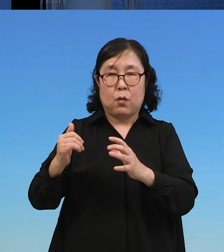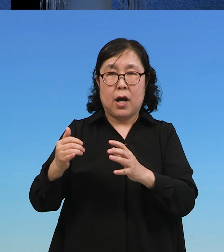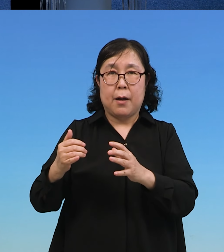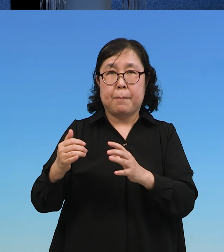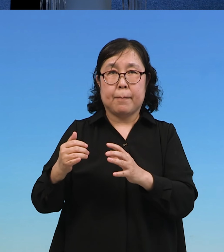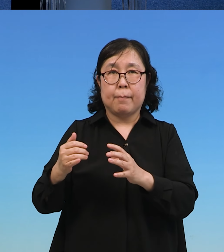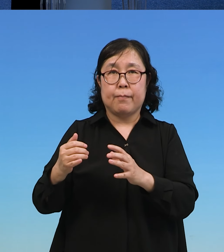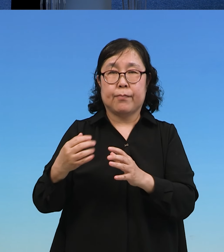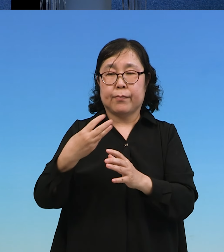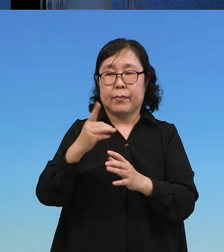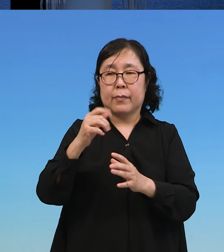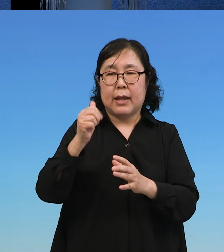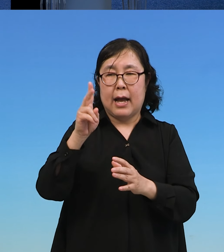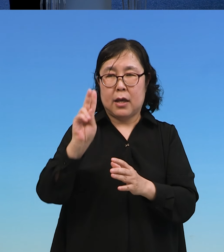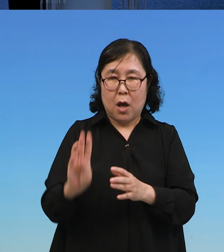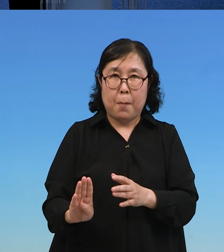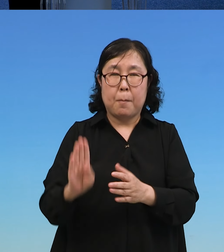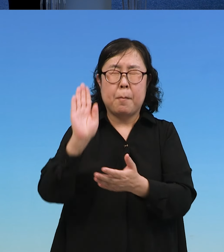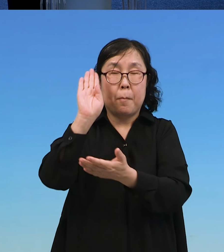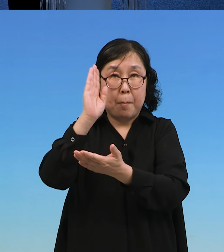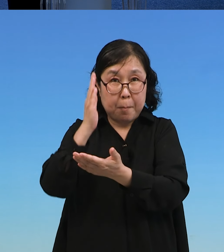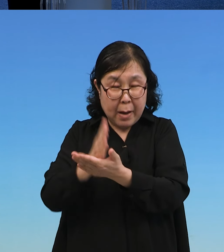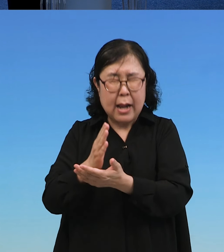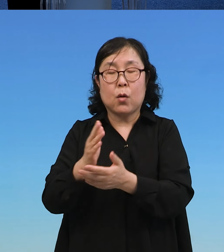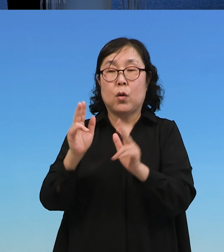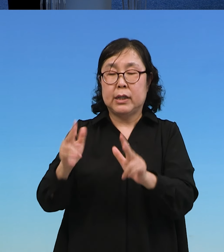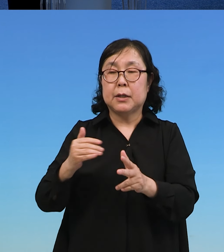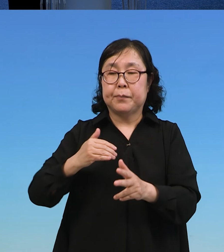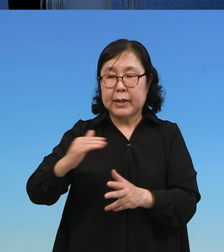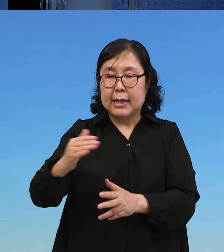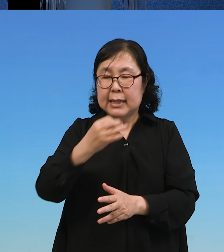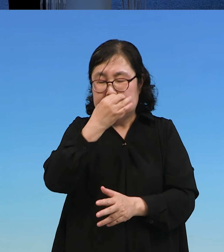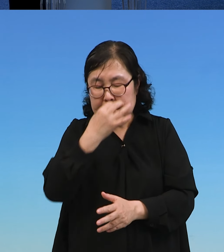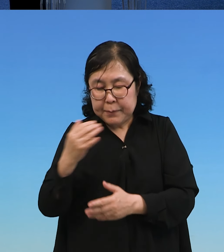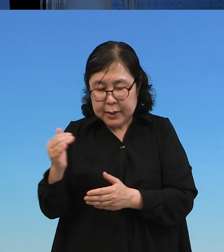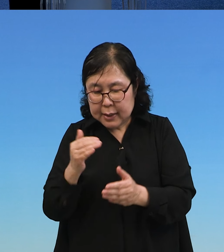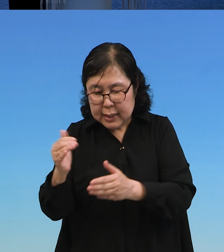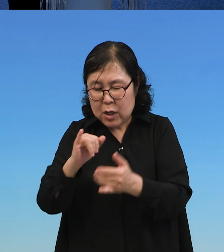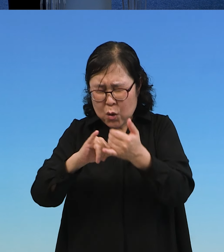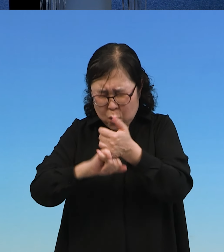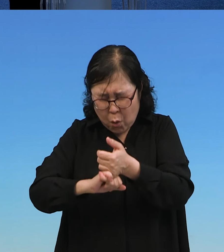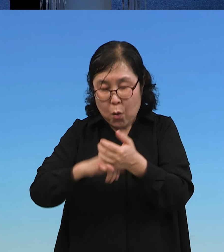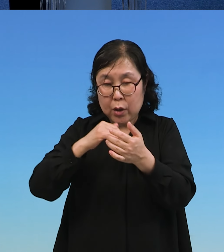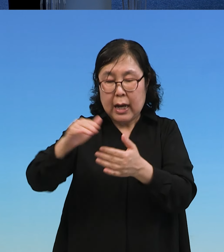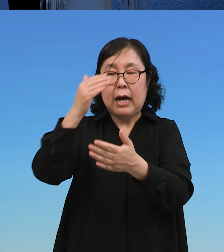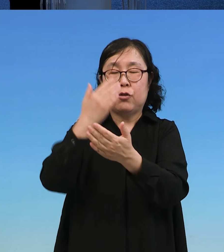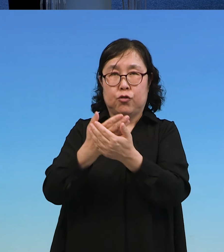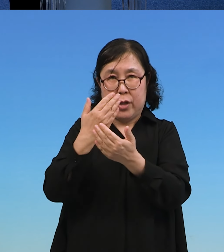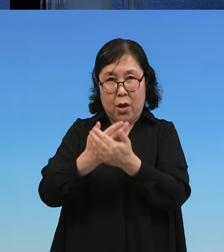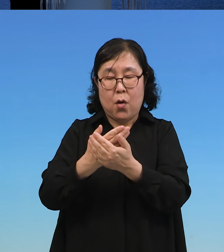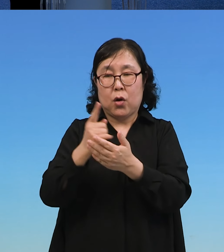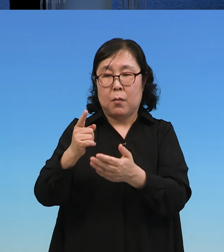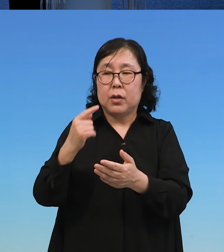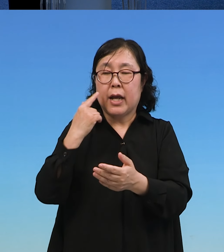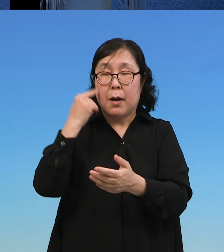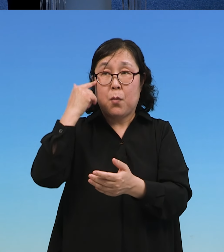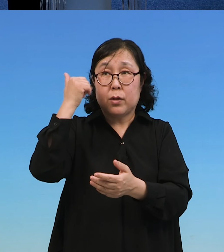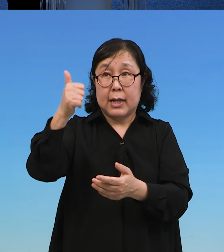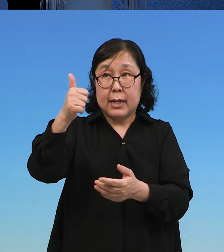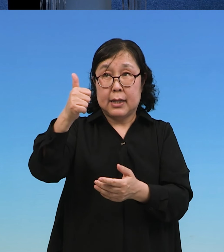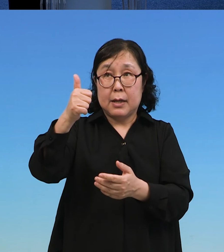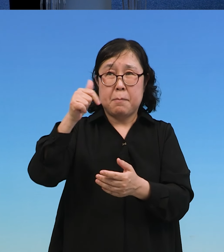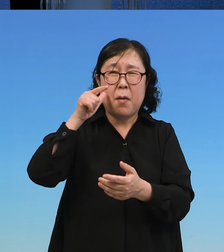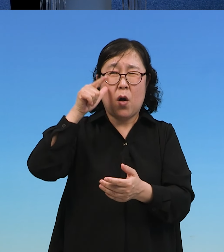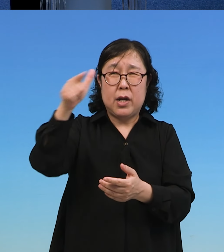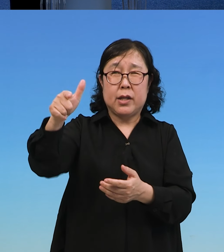말아주시고 지금 가시는 그 힘든 길 제발 끝까지 가주세요. 그럼 저도 여기서